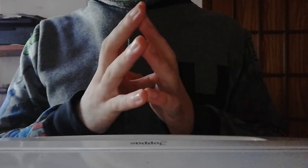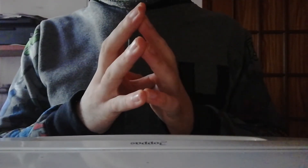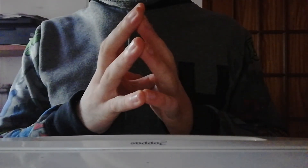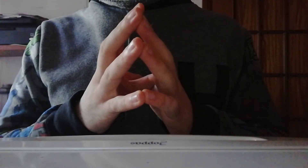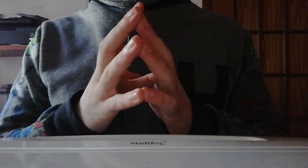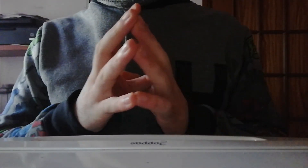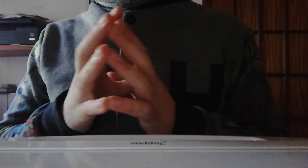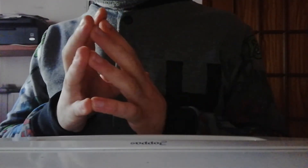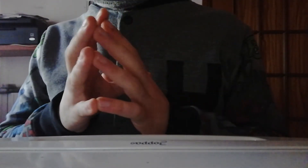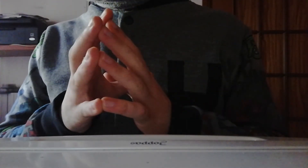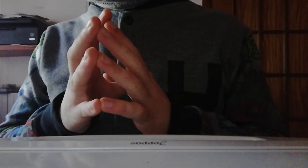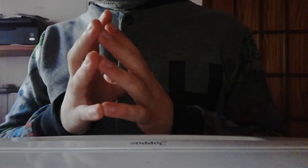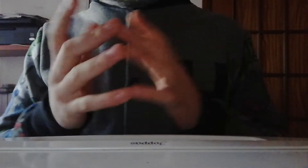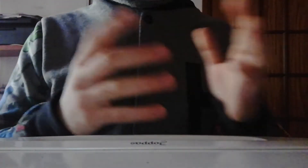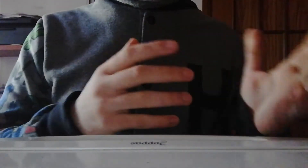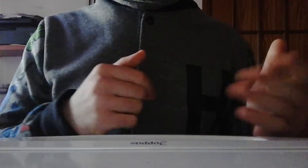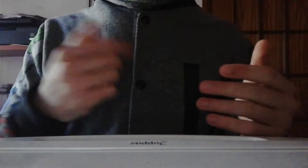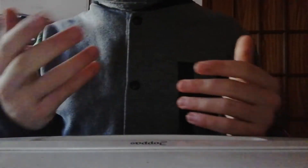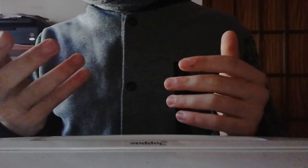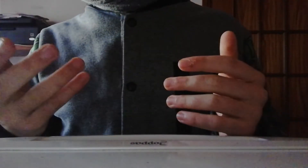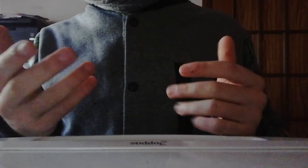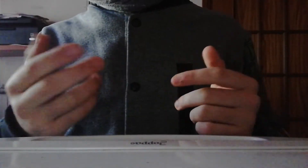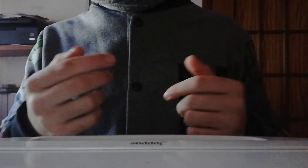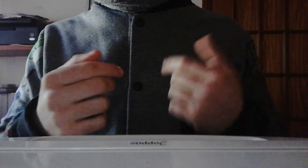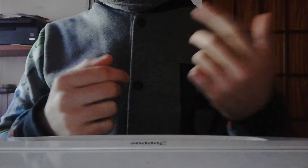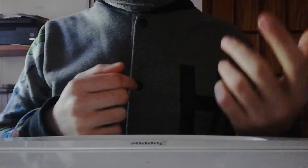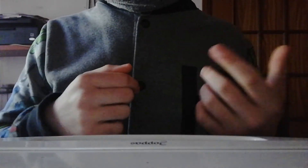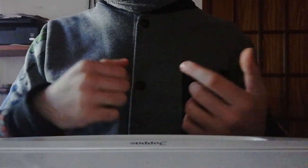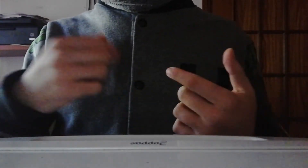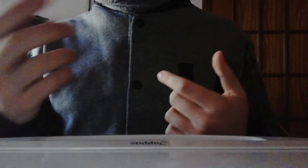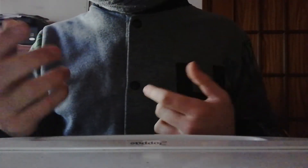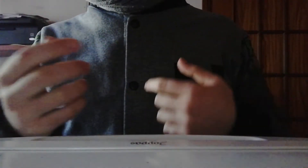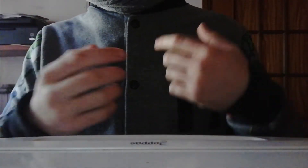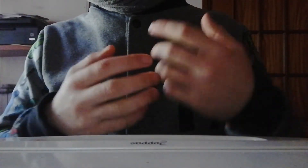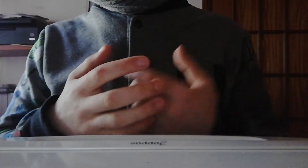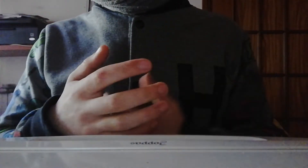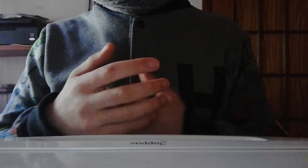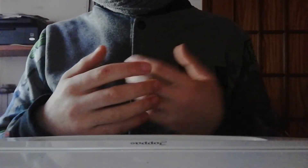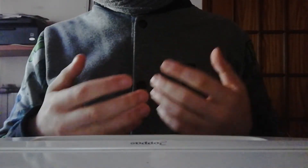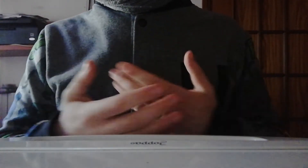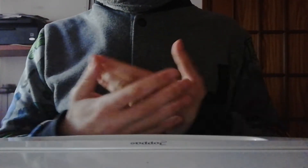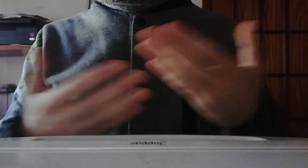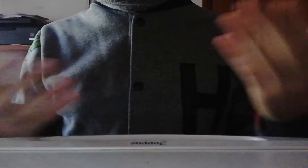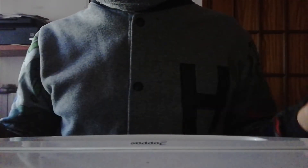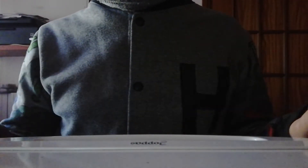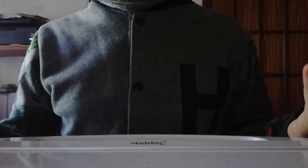termini forti tra cui dico è morto è stato ucciso ammazzato stritolato e quant'altro